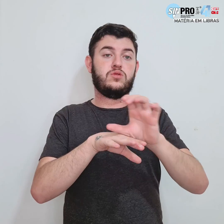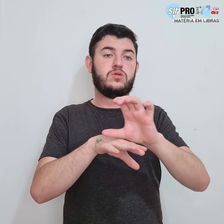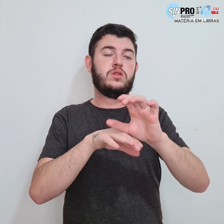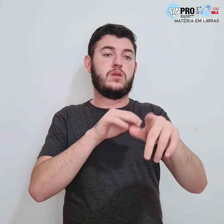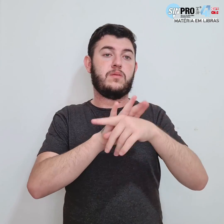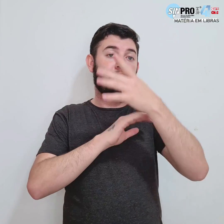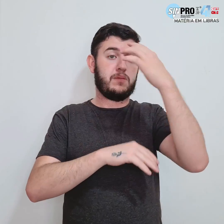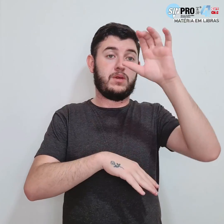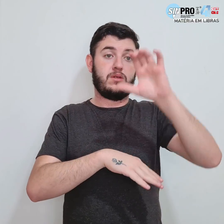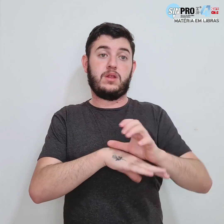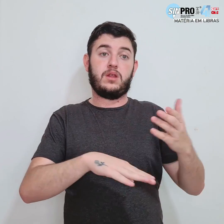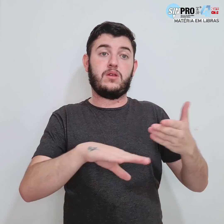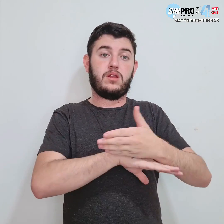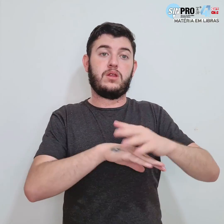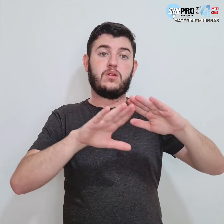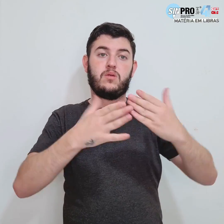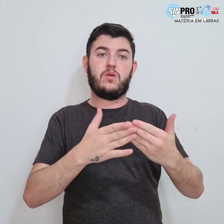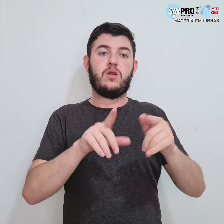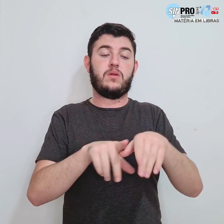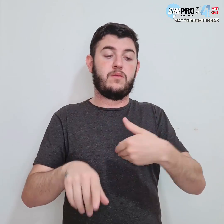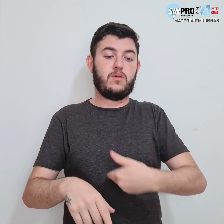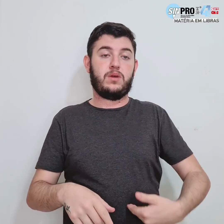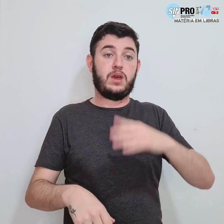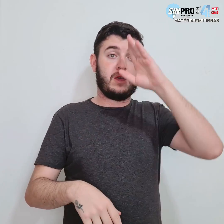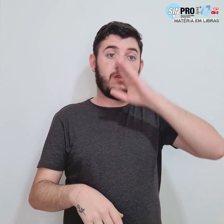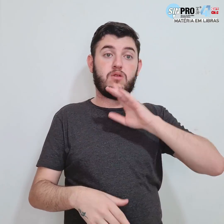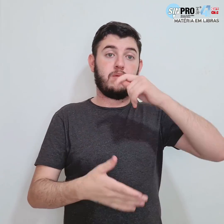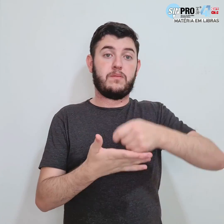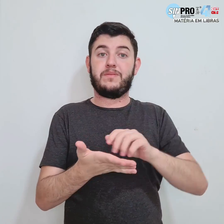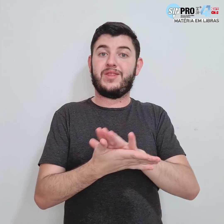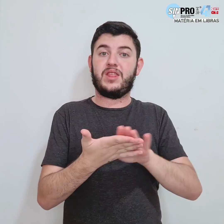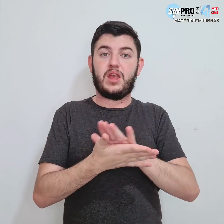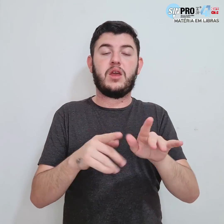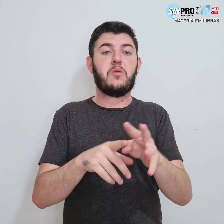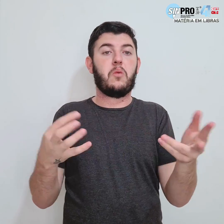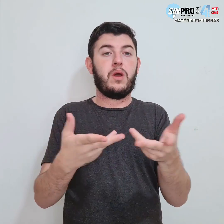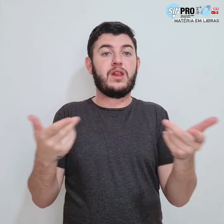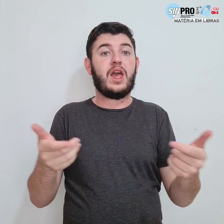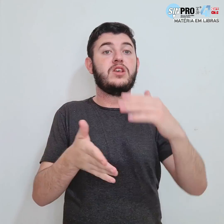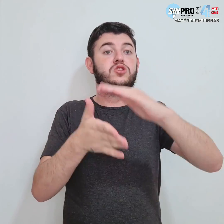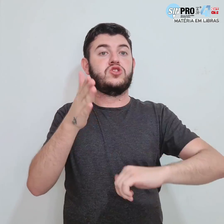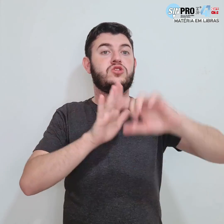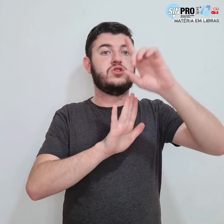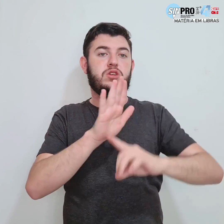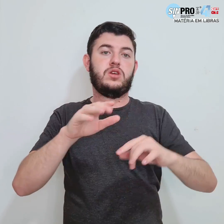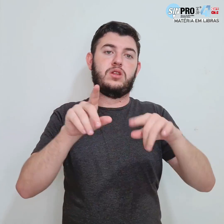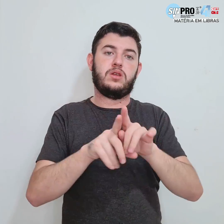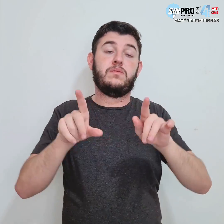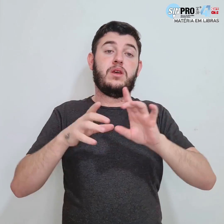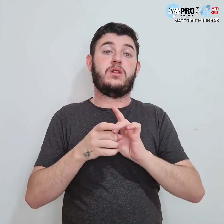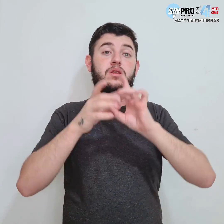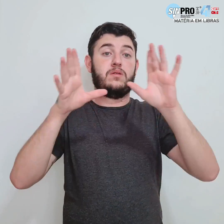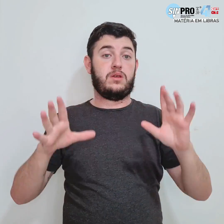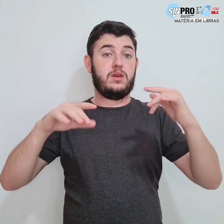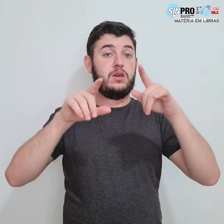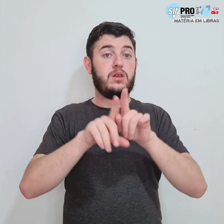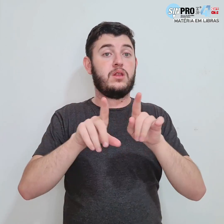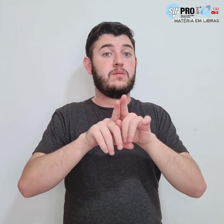constitucional de todo cidadão à escola pública, gratuita e de qualidade. A democratização e a universalização